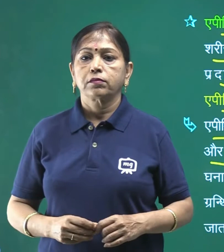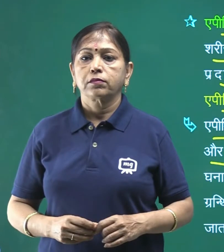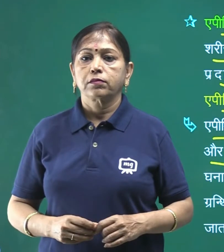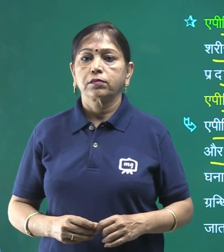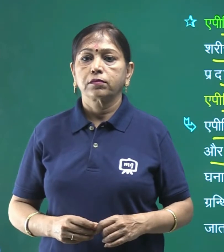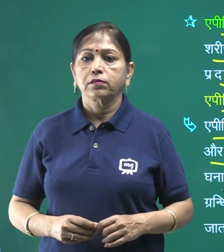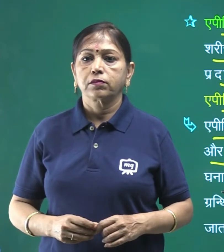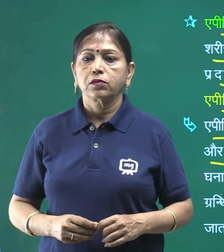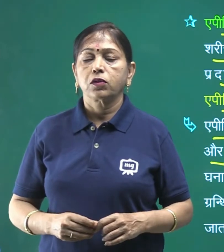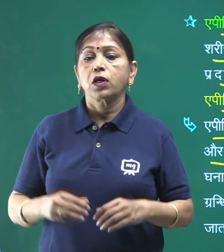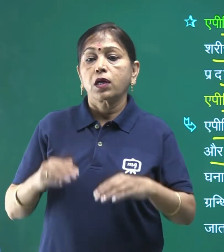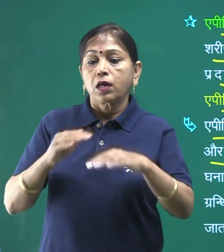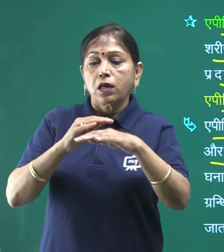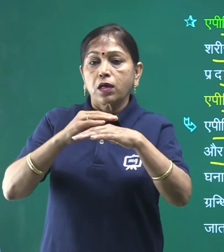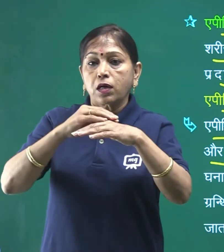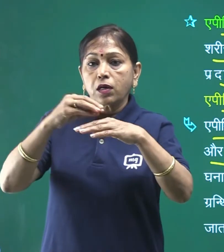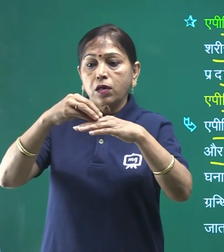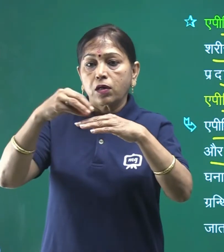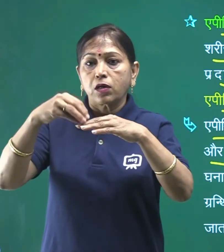सेल की